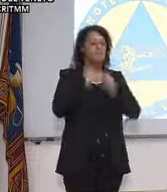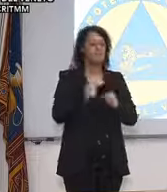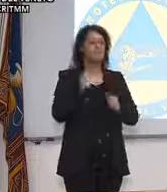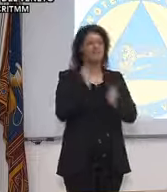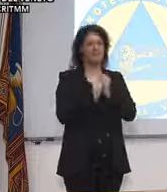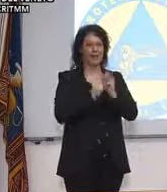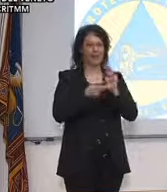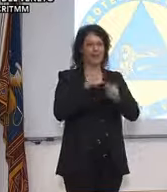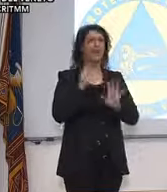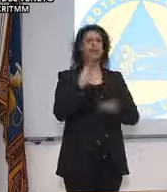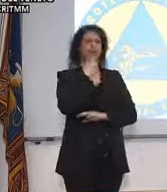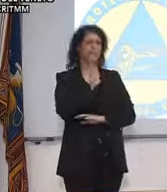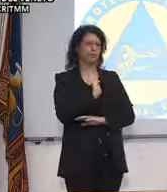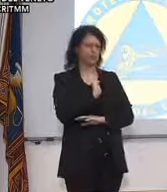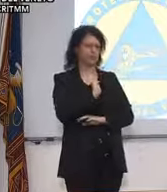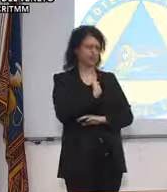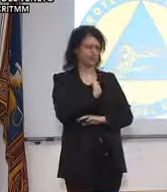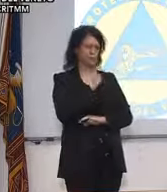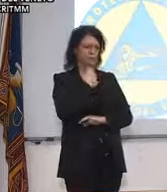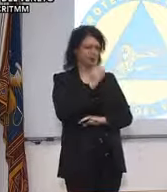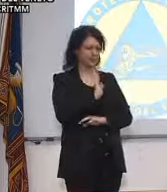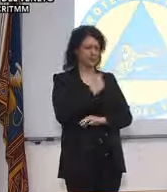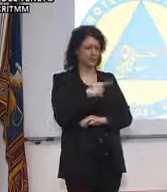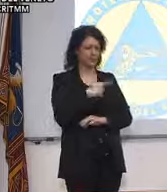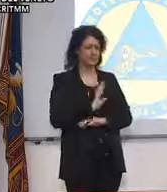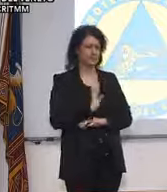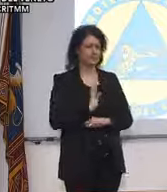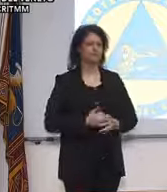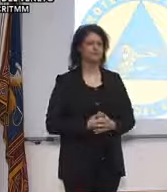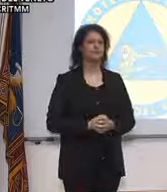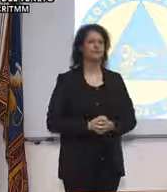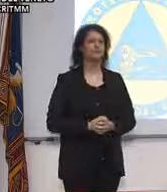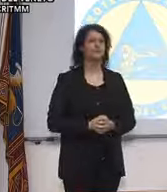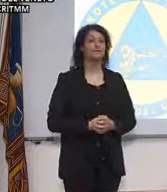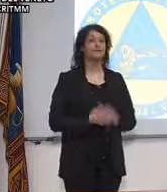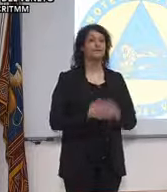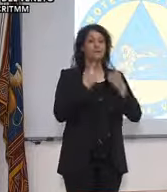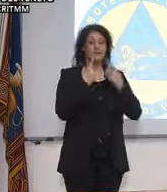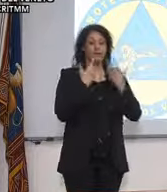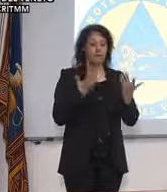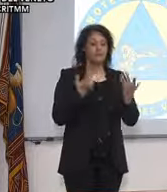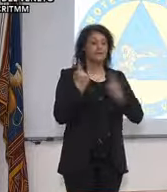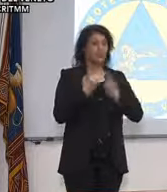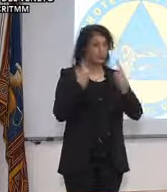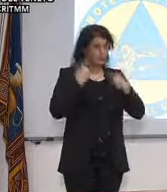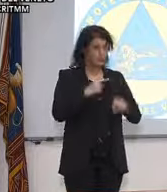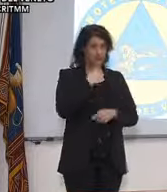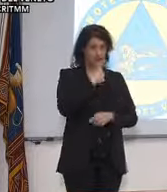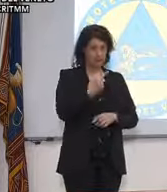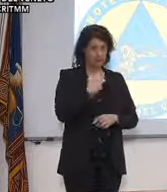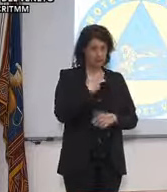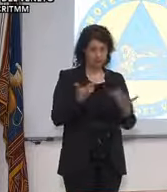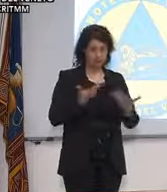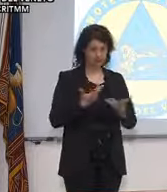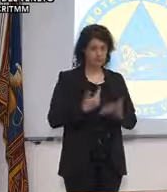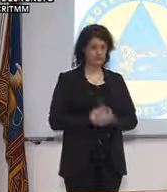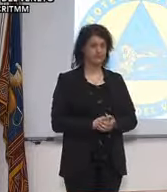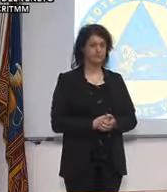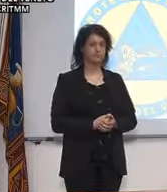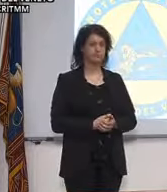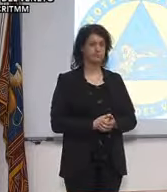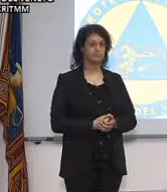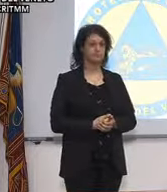che era ipotizzato. All'interno di questo contesto io dico semplicemente che,